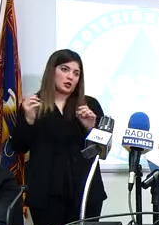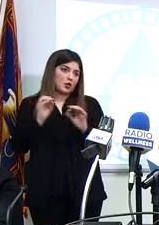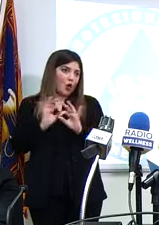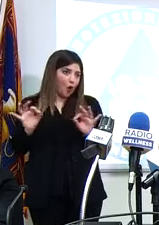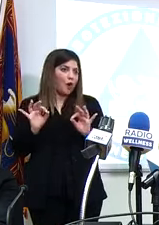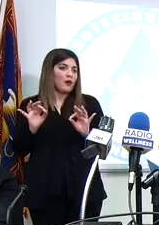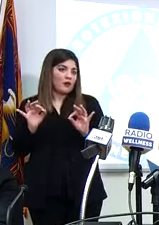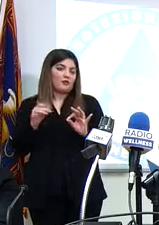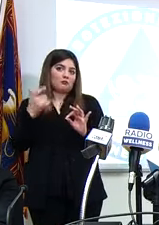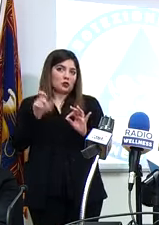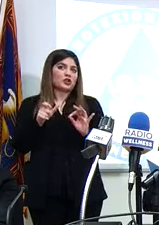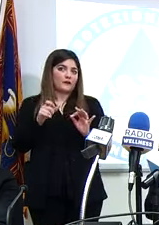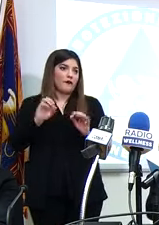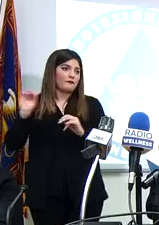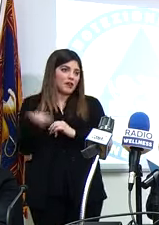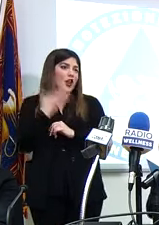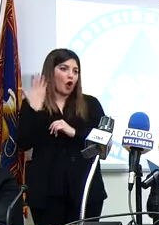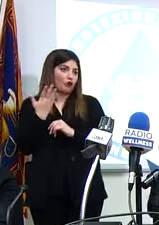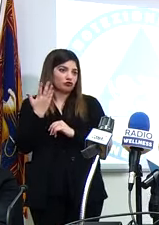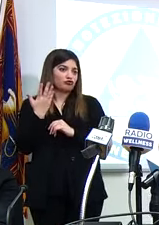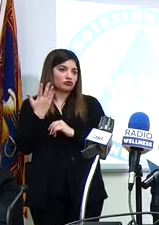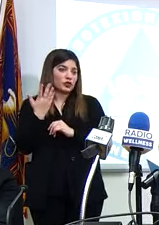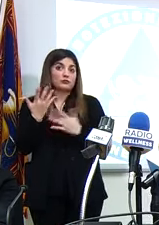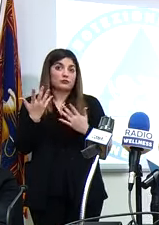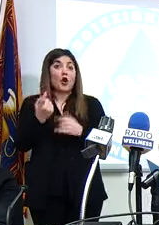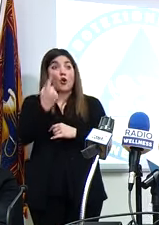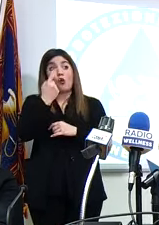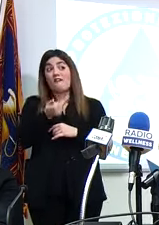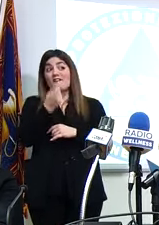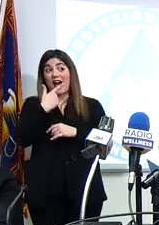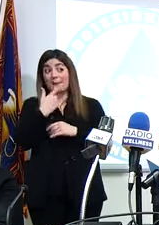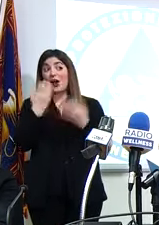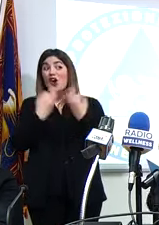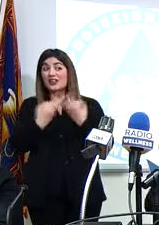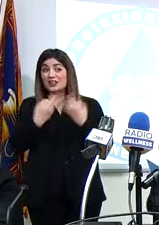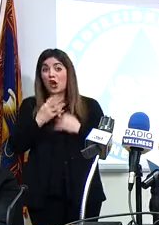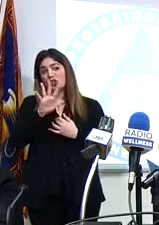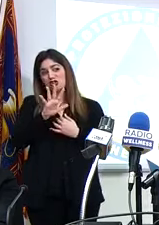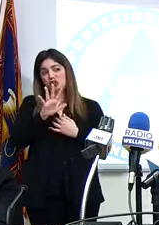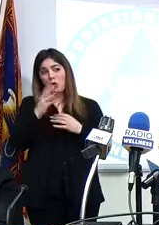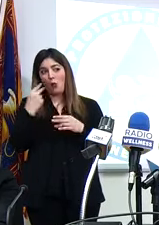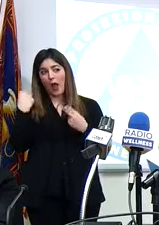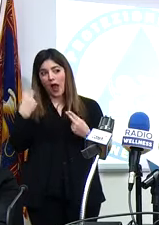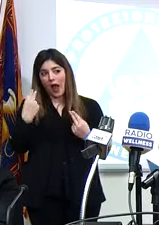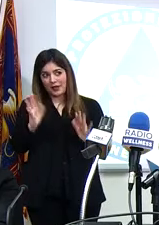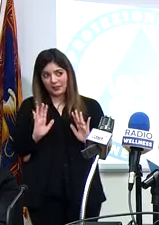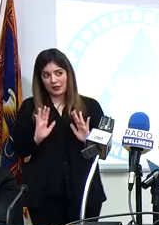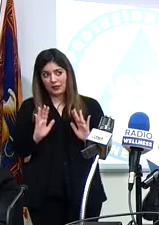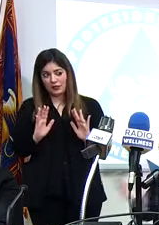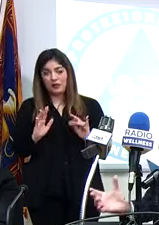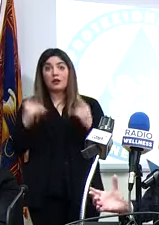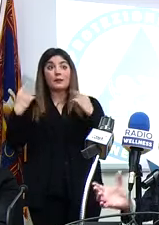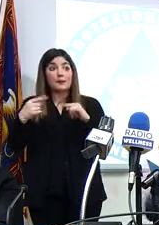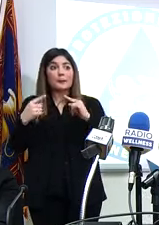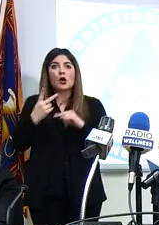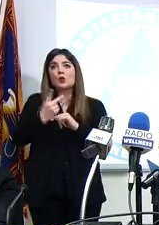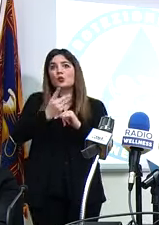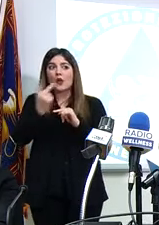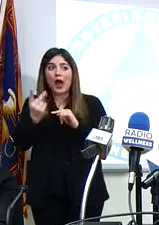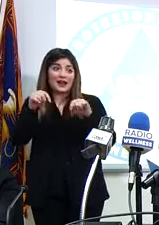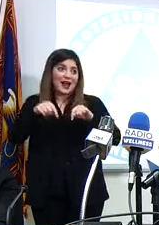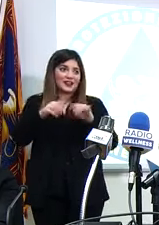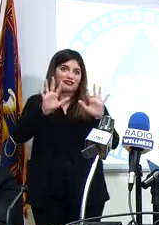di solito si mette dai 5 ai 10 anni per essere approvato. Questa volta ci sono rolling review e interim analysis e si sono raggruppati tutti